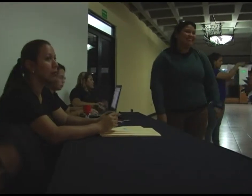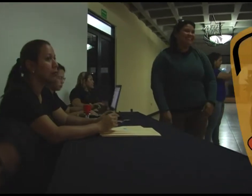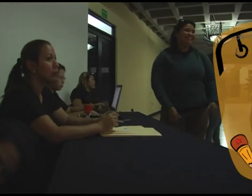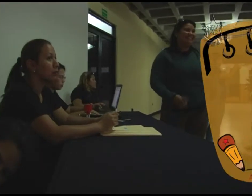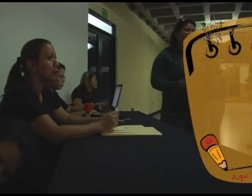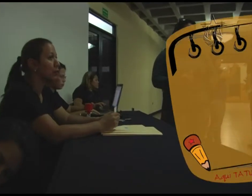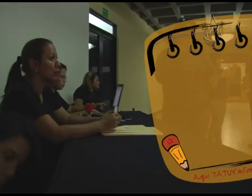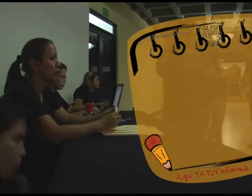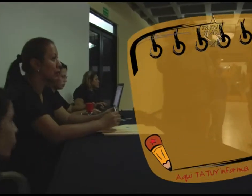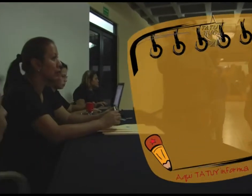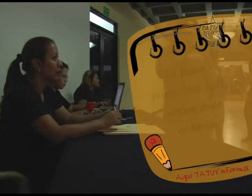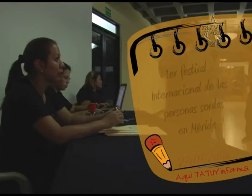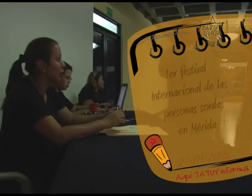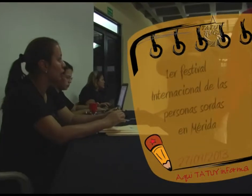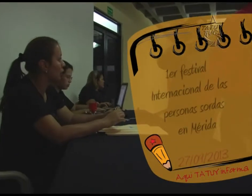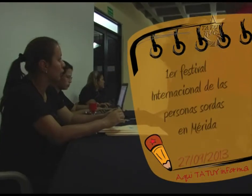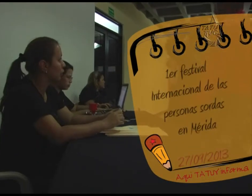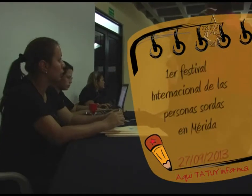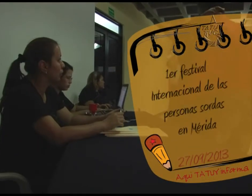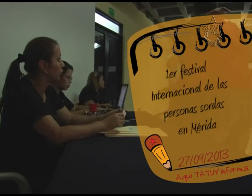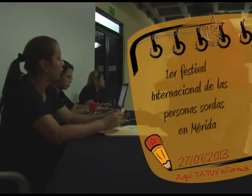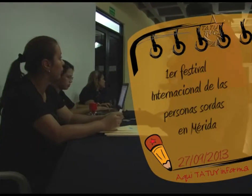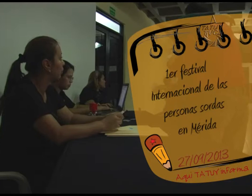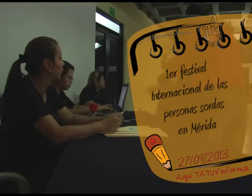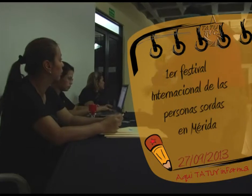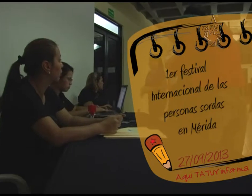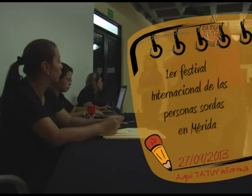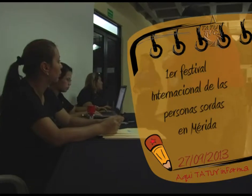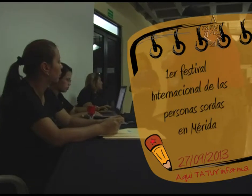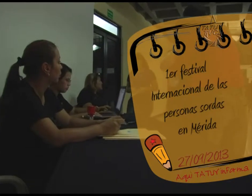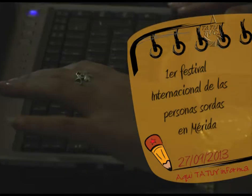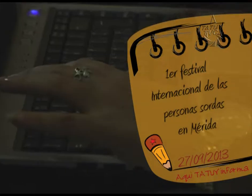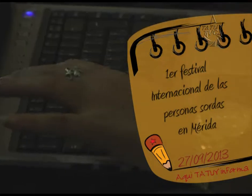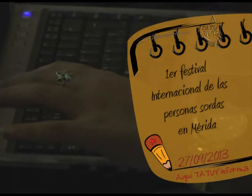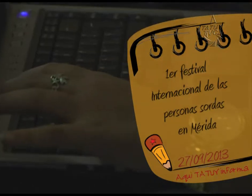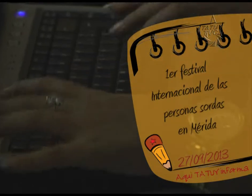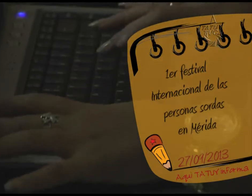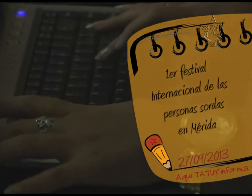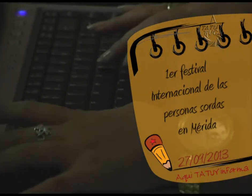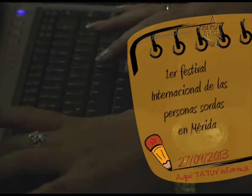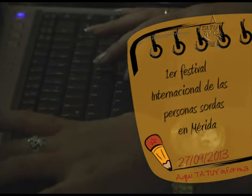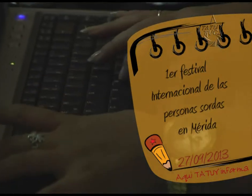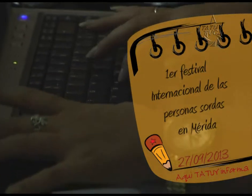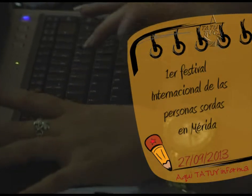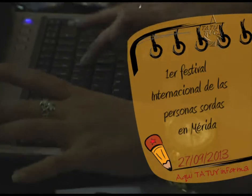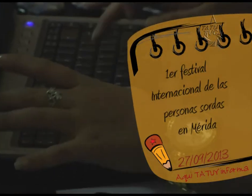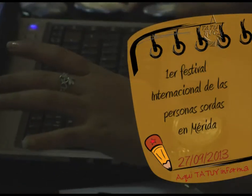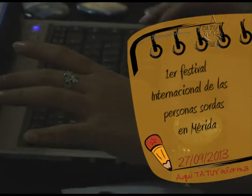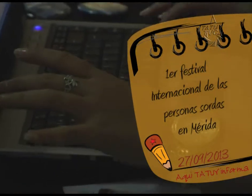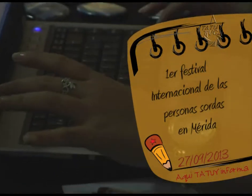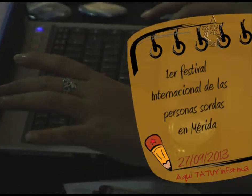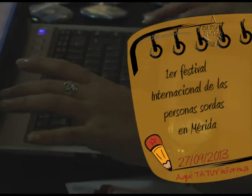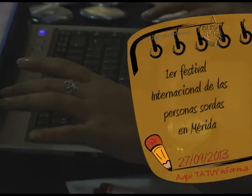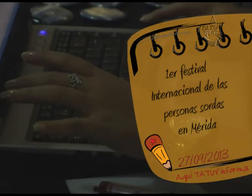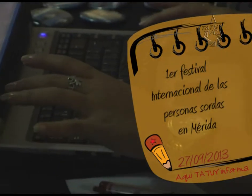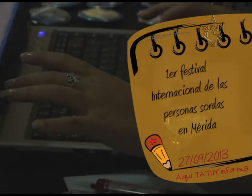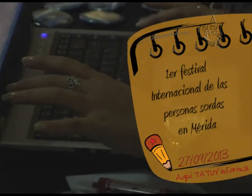En el Centro de Convenciones Mucumbarila de la ciudad de Mérida, la Fundación Lengua de Señas Venezolana promueve el primer Festival de